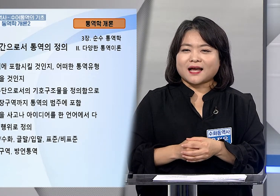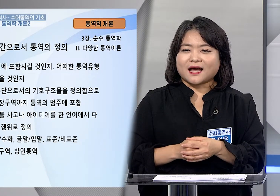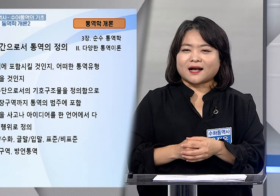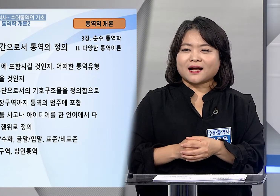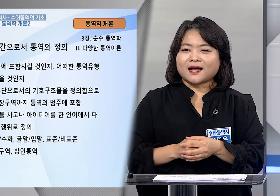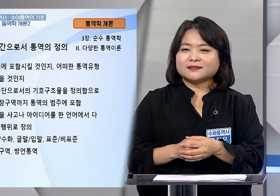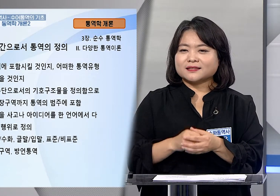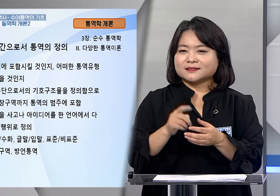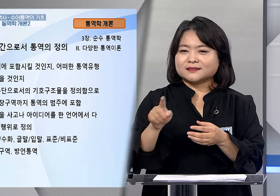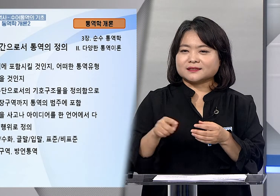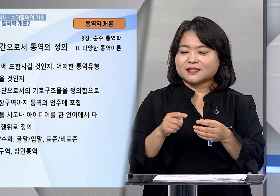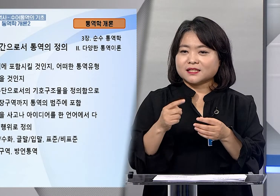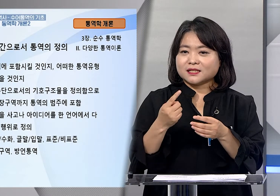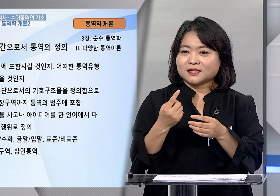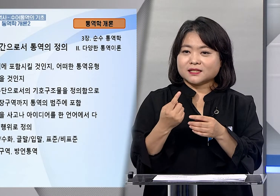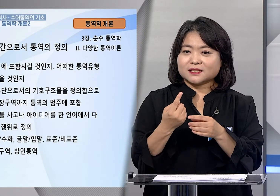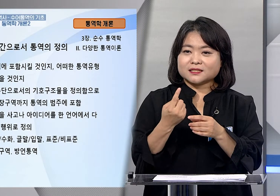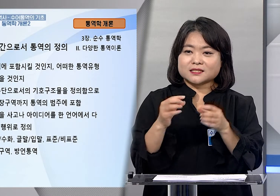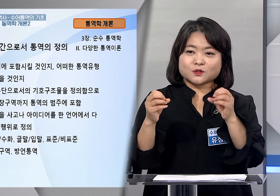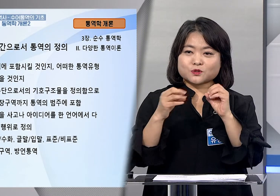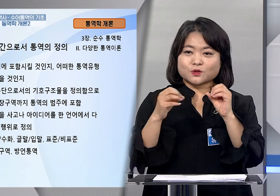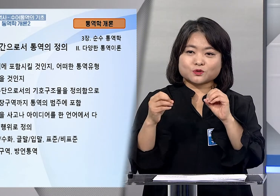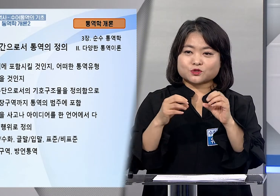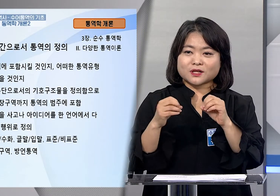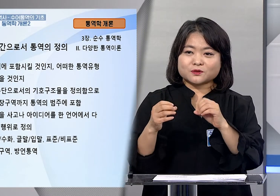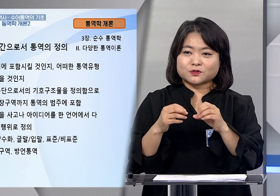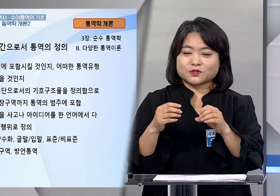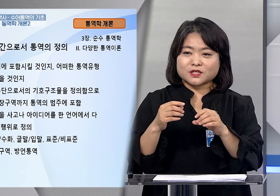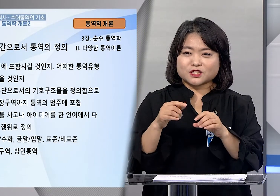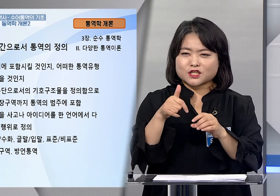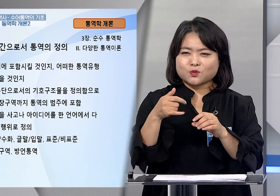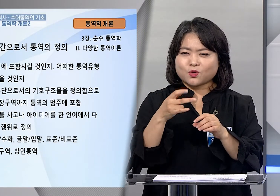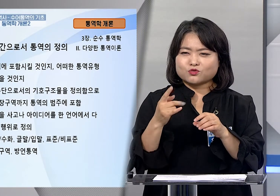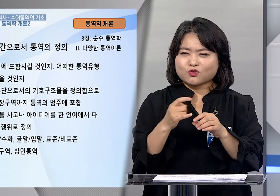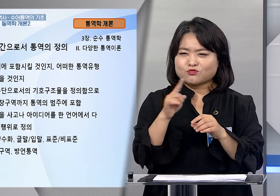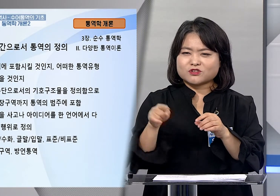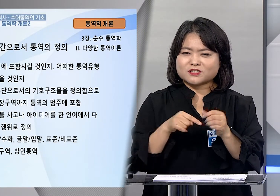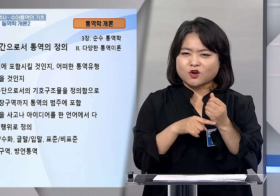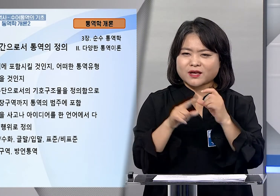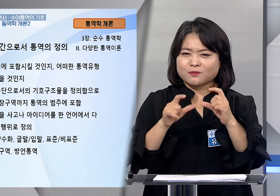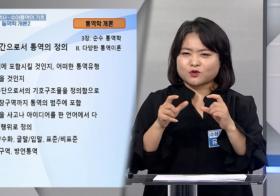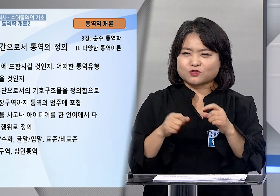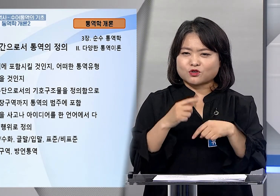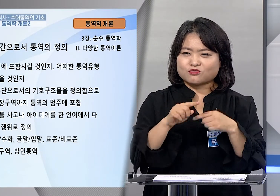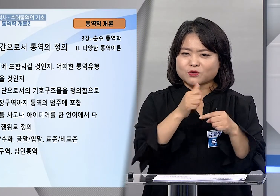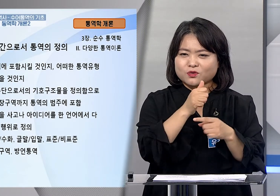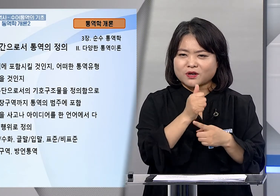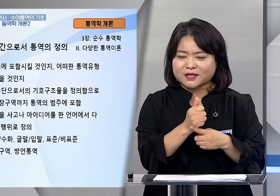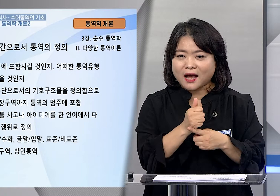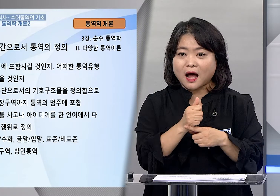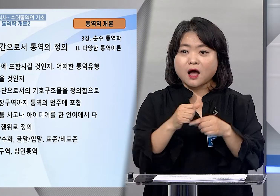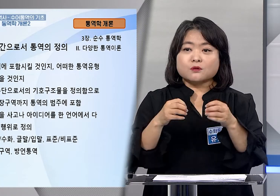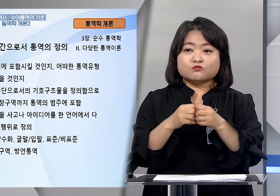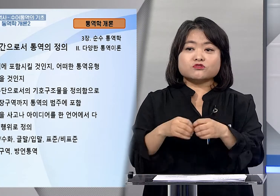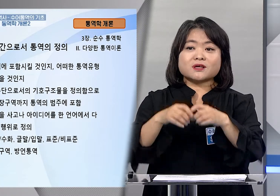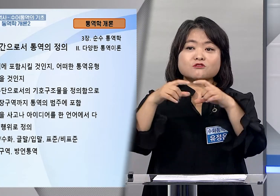카드는 이 의사소통 수단으로서의 기호 구조물을 정의함으로써 수화 통역이나 문장